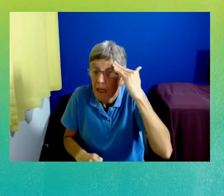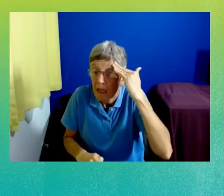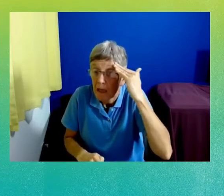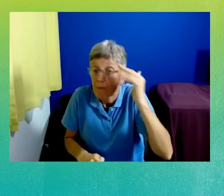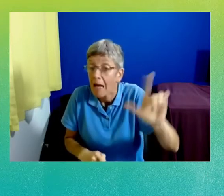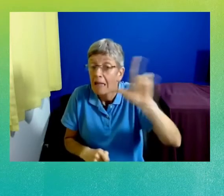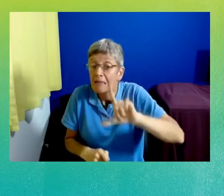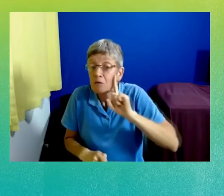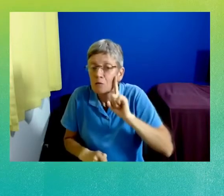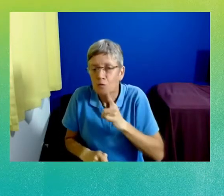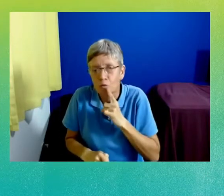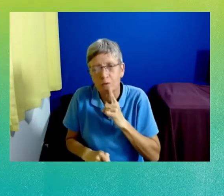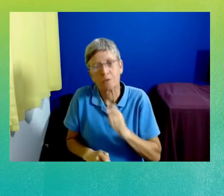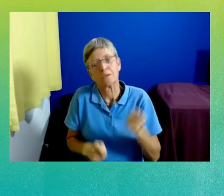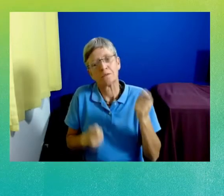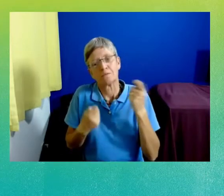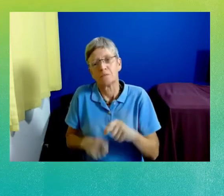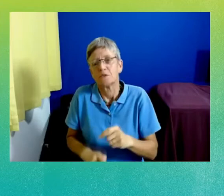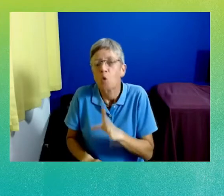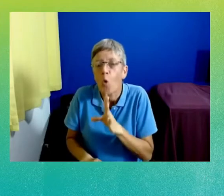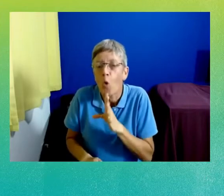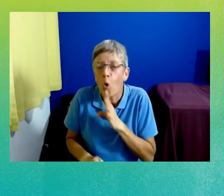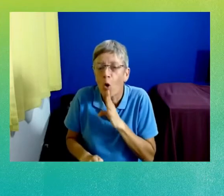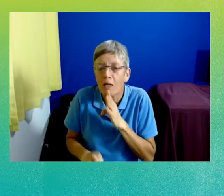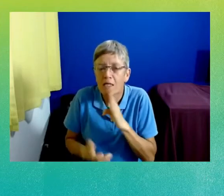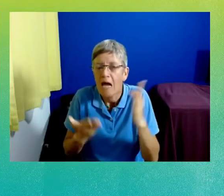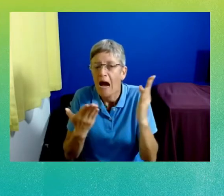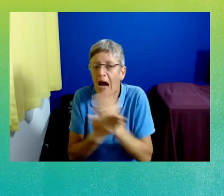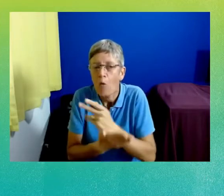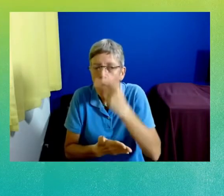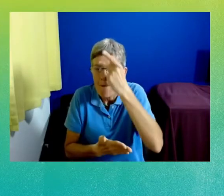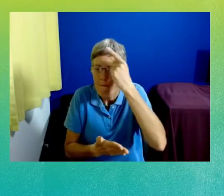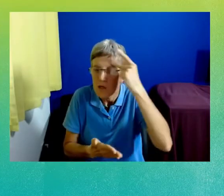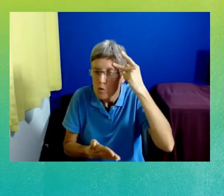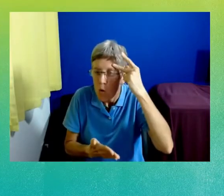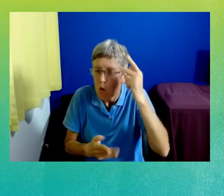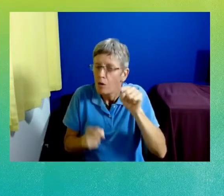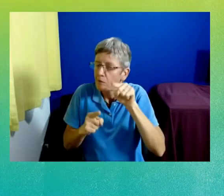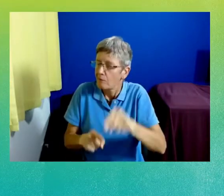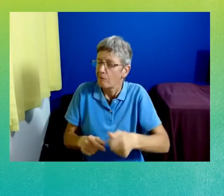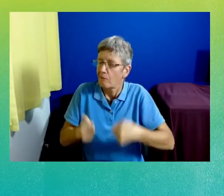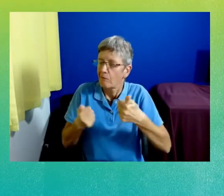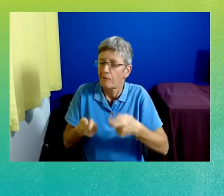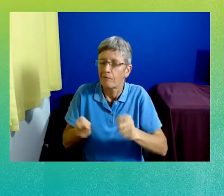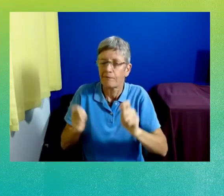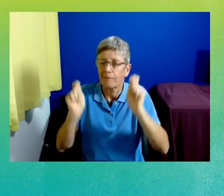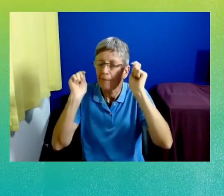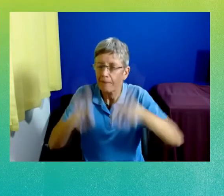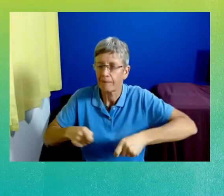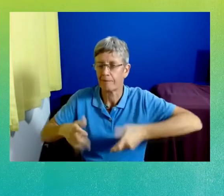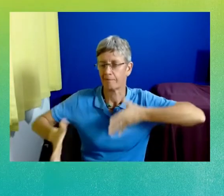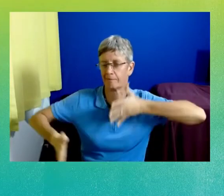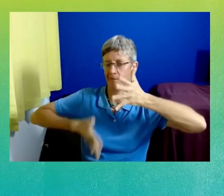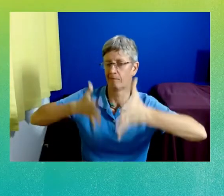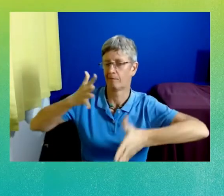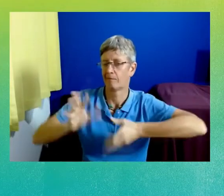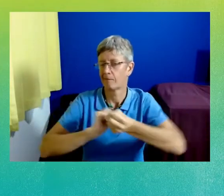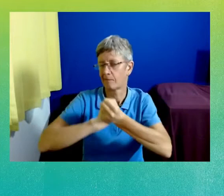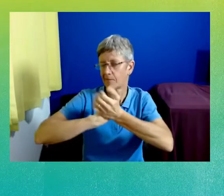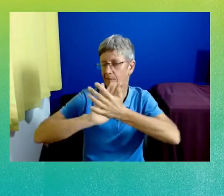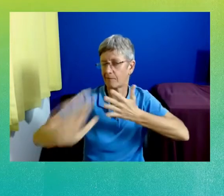é a importância de saber sobre a literatura surda? Porque algumas